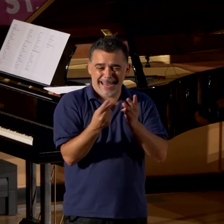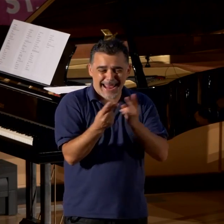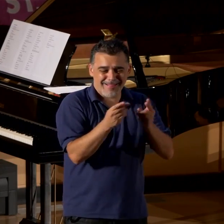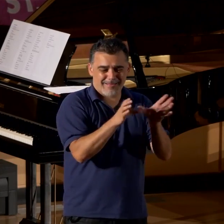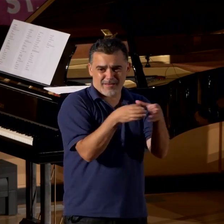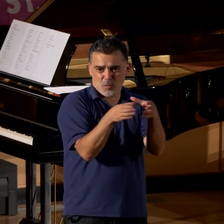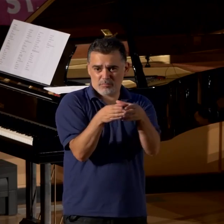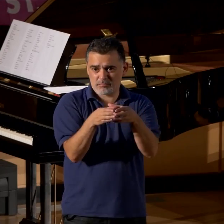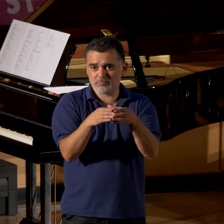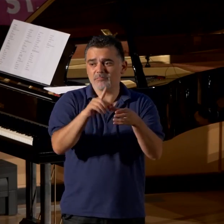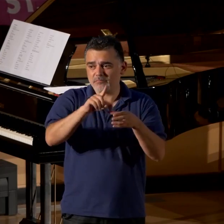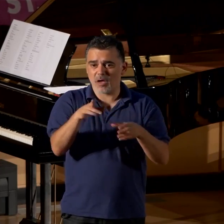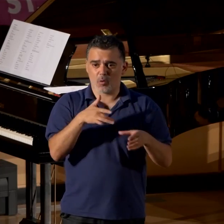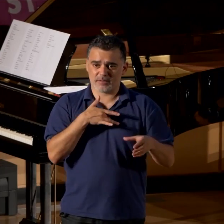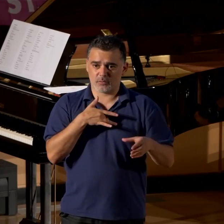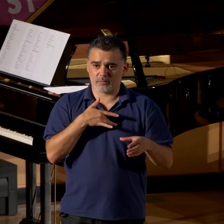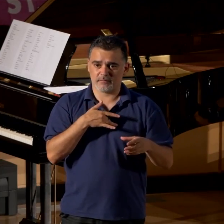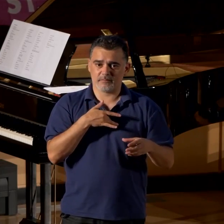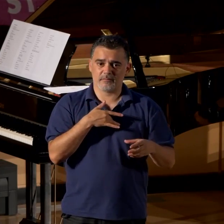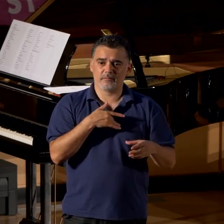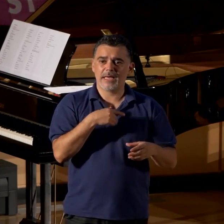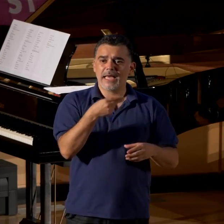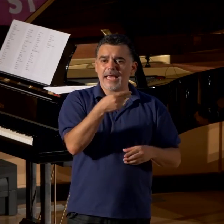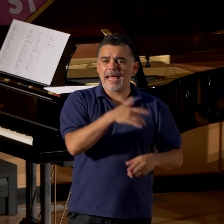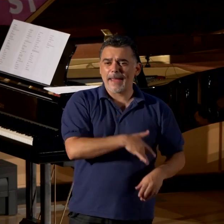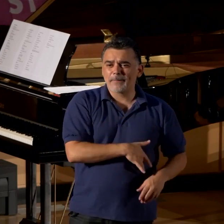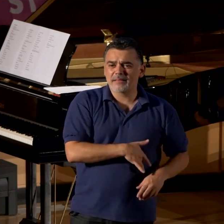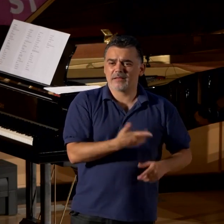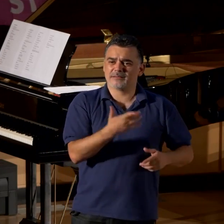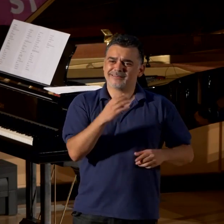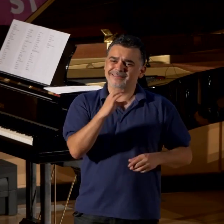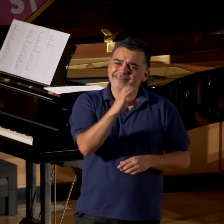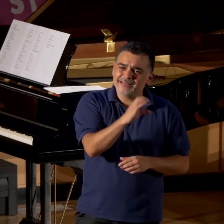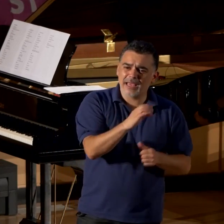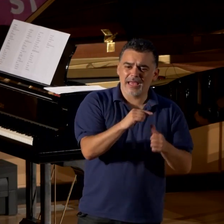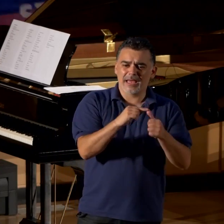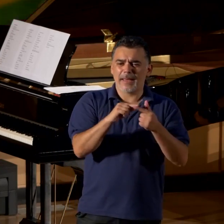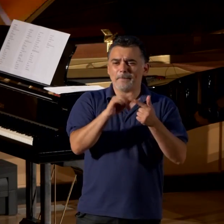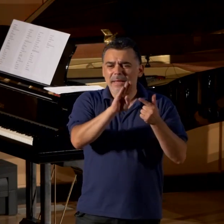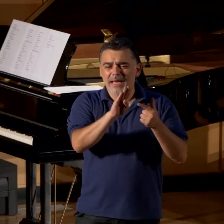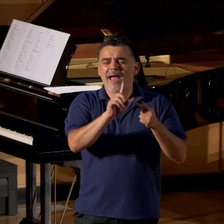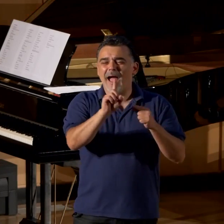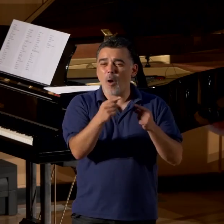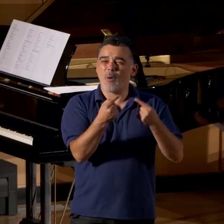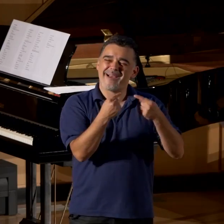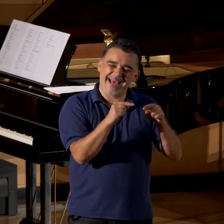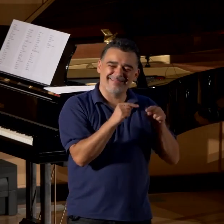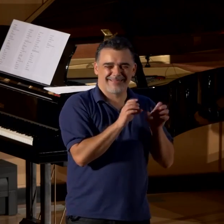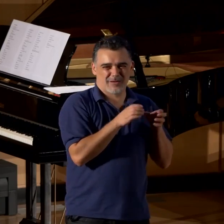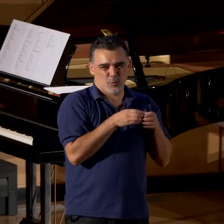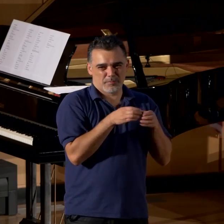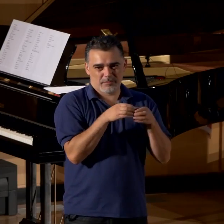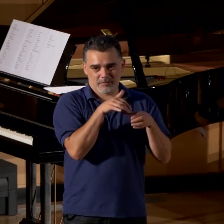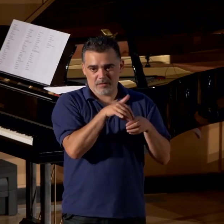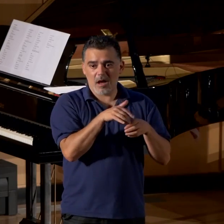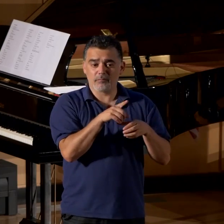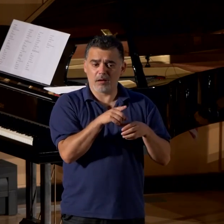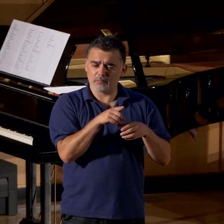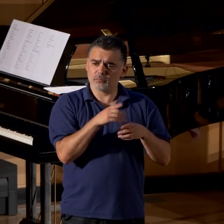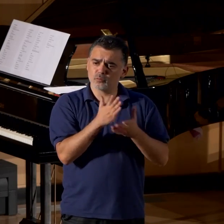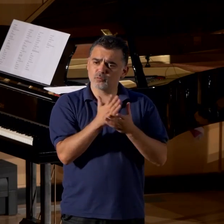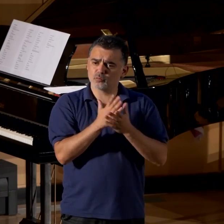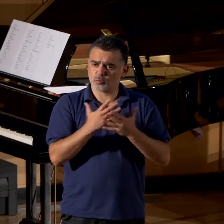betroffen sind. Also auch wenn es bei Hepatitis C durchaus oder auch B durchaus auch noch andere Gruppen gibt. Aber da ist eine große